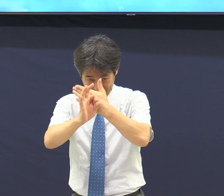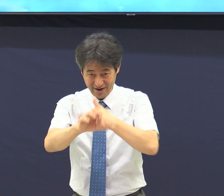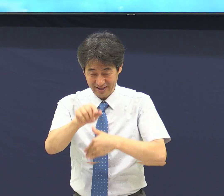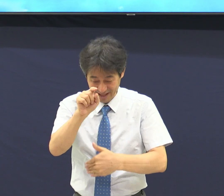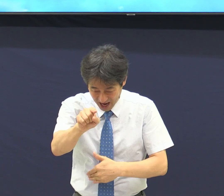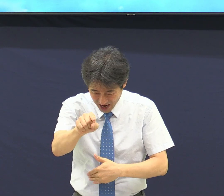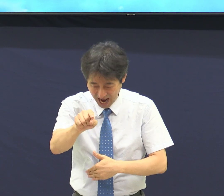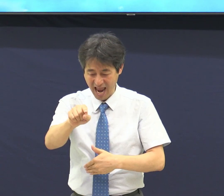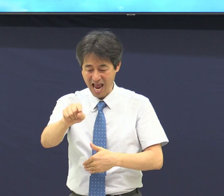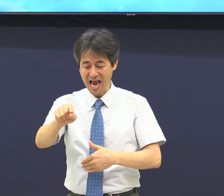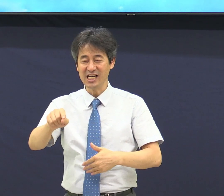그리하면 내가